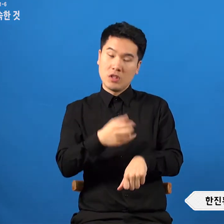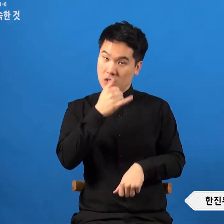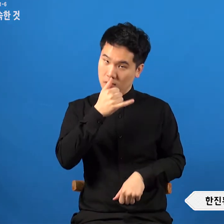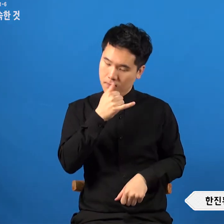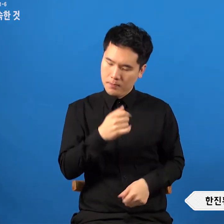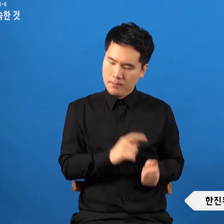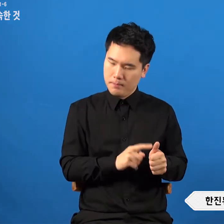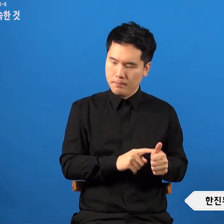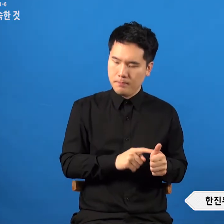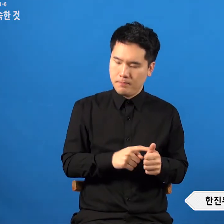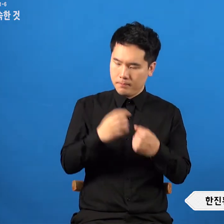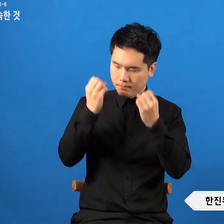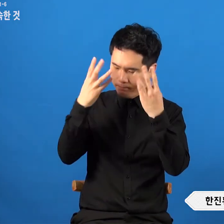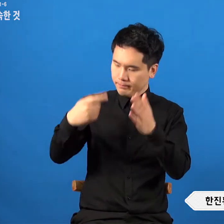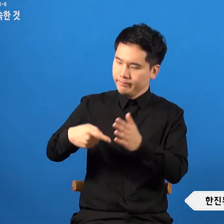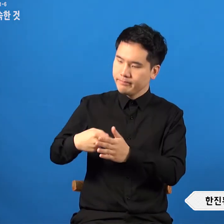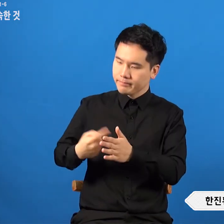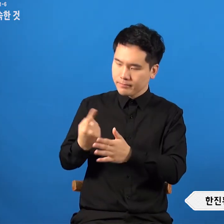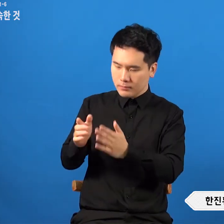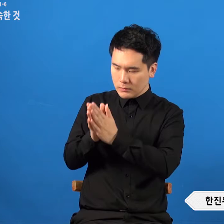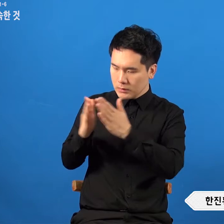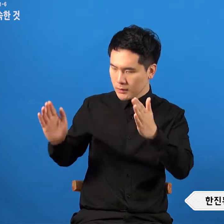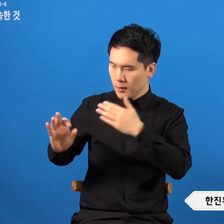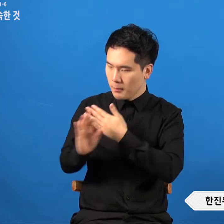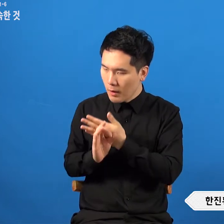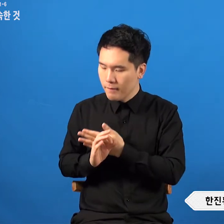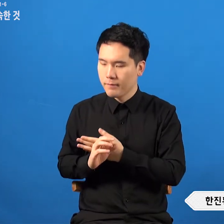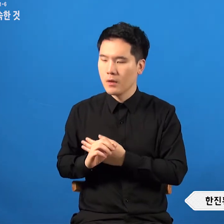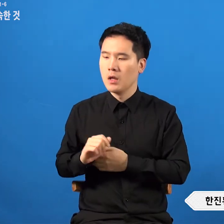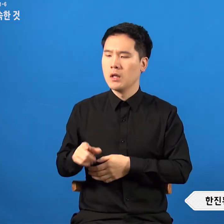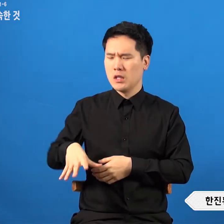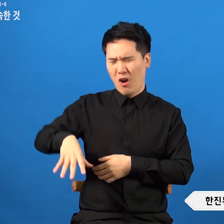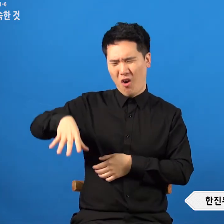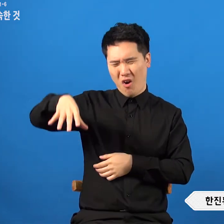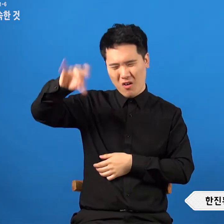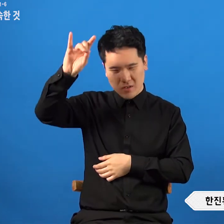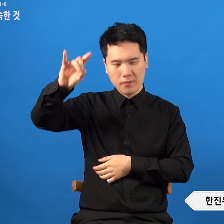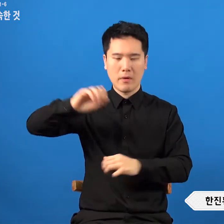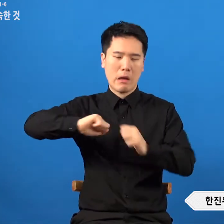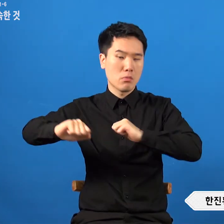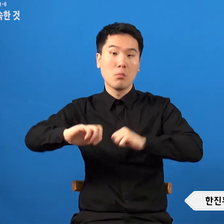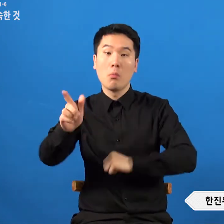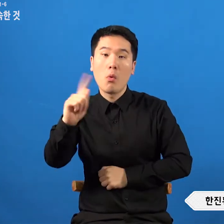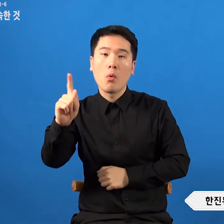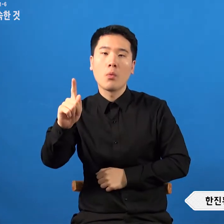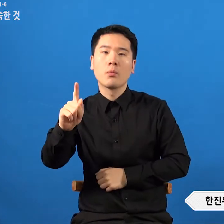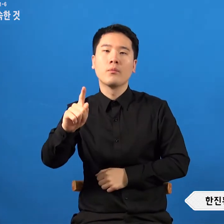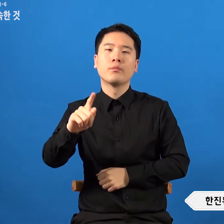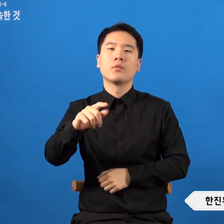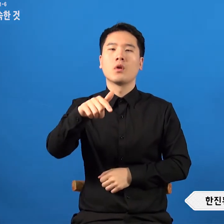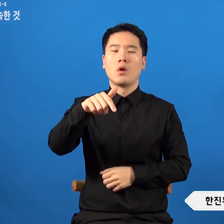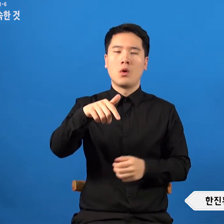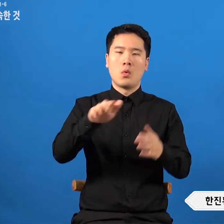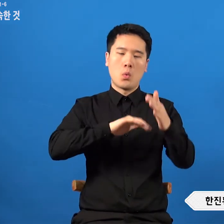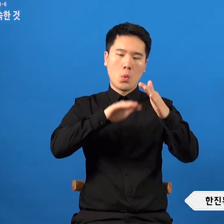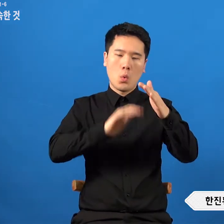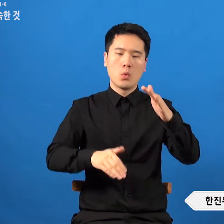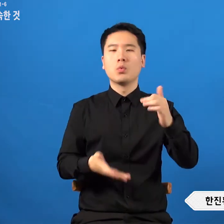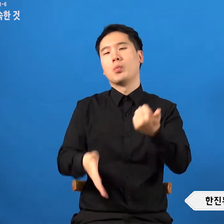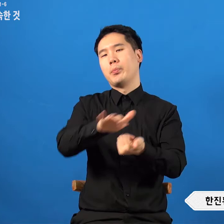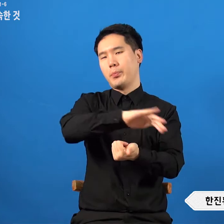새 학기가 되면 신학생들을 데리고 제일 먼저 공동묘지를 찾아갑니다.